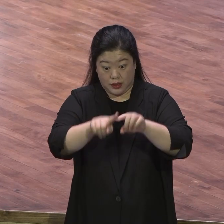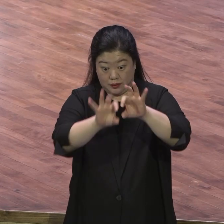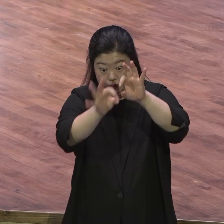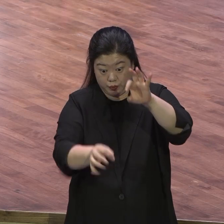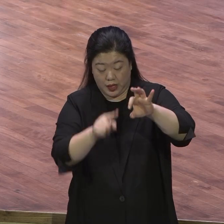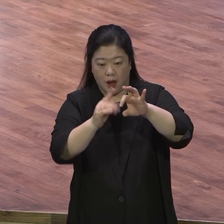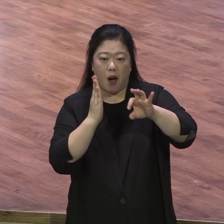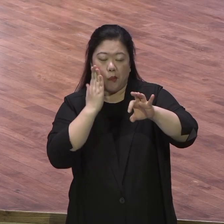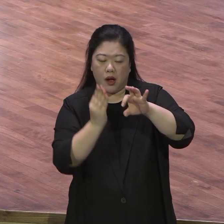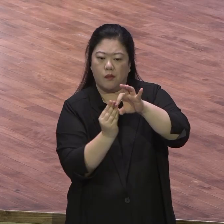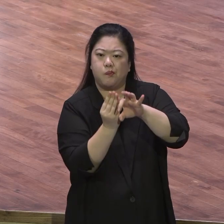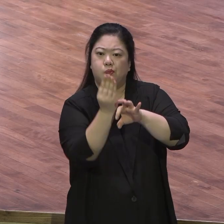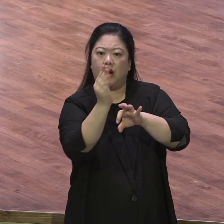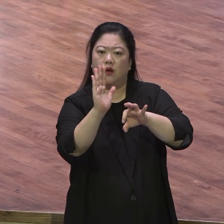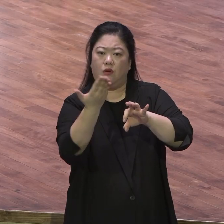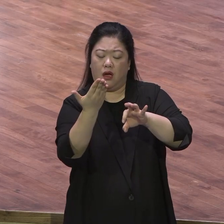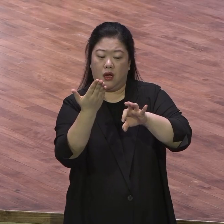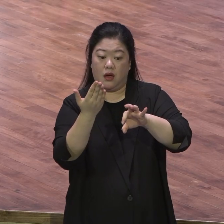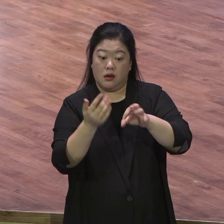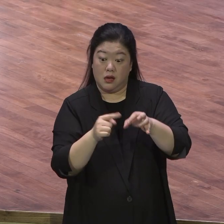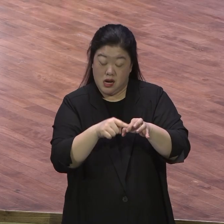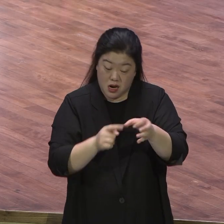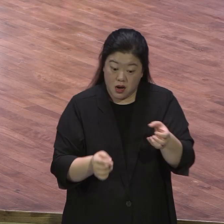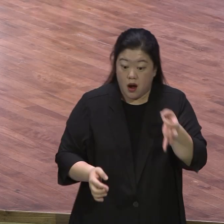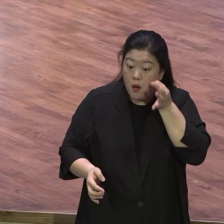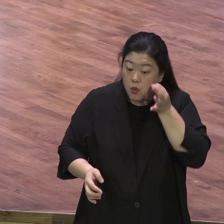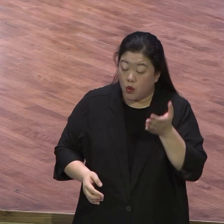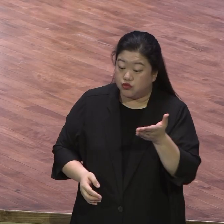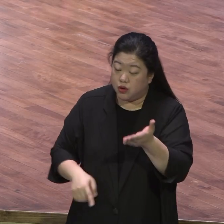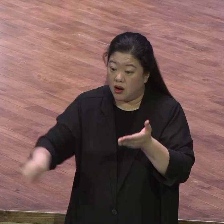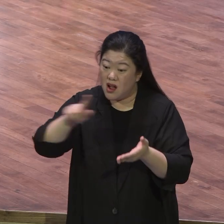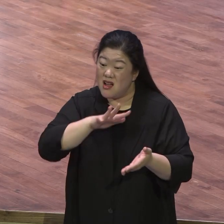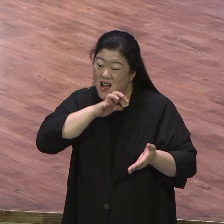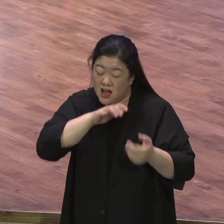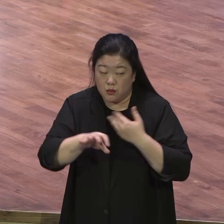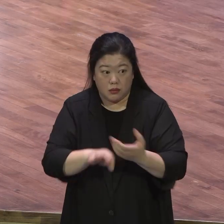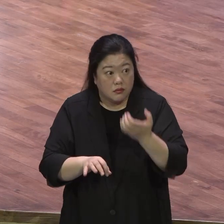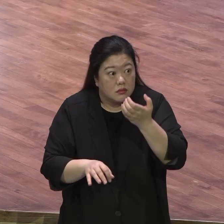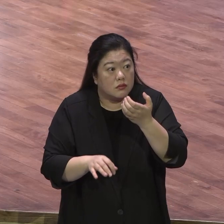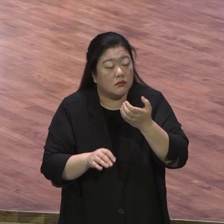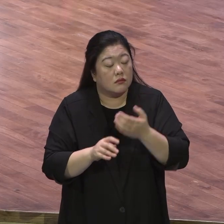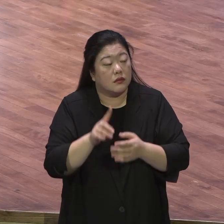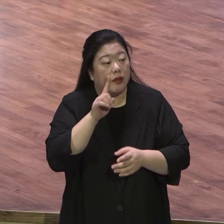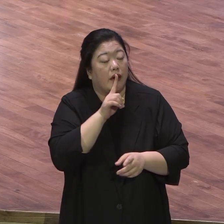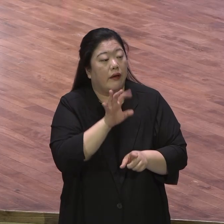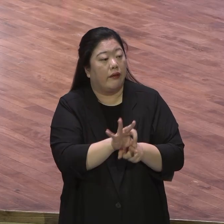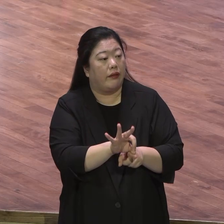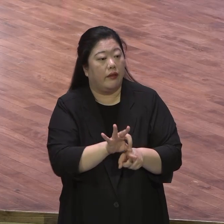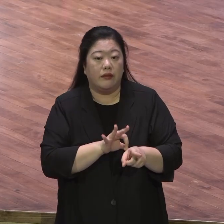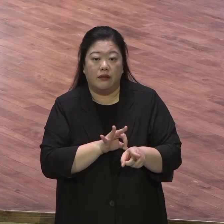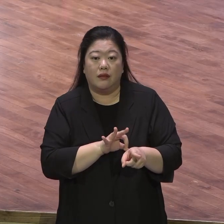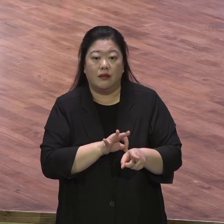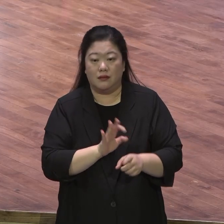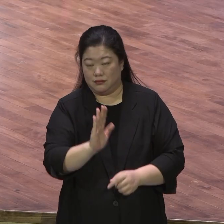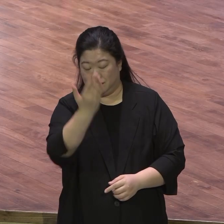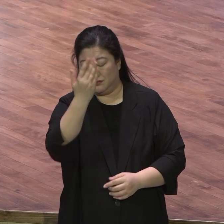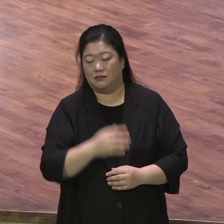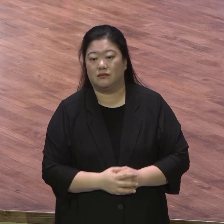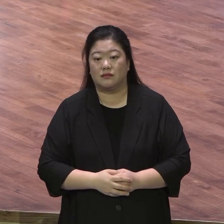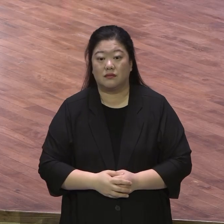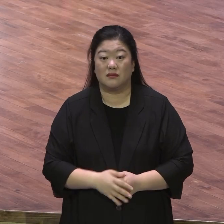너희에게 대하여 원망하는 말을 내 앞에서 거치게 하리라 얼마나 원망을 많이